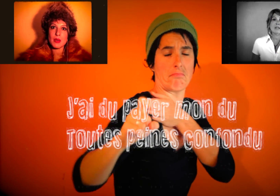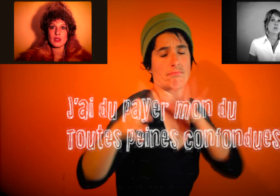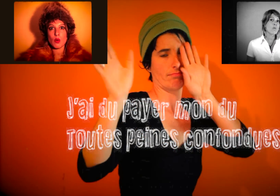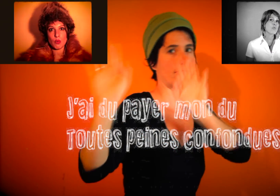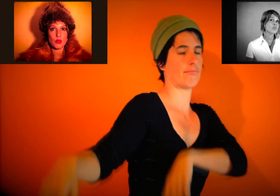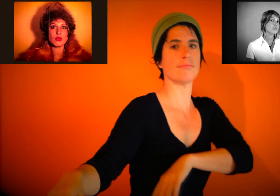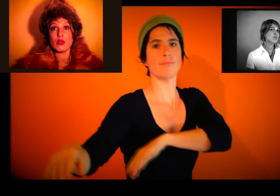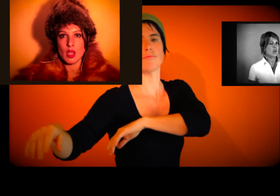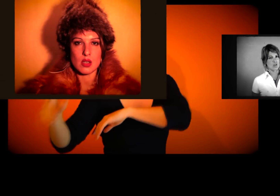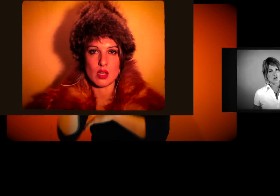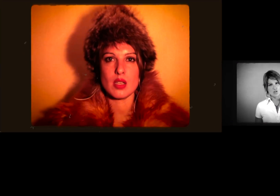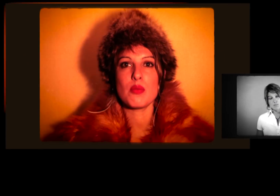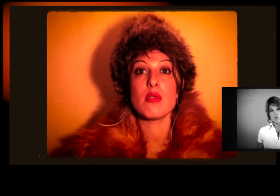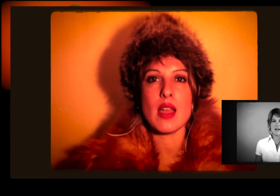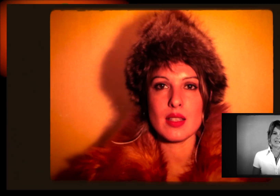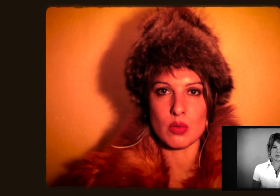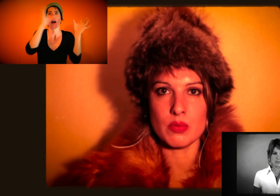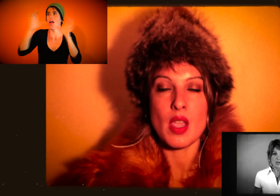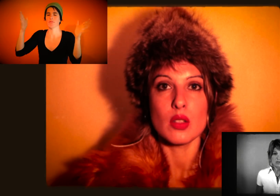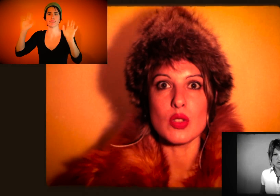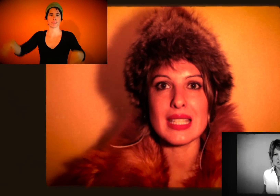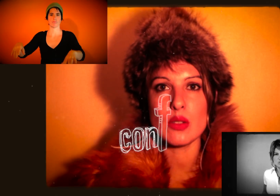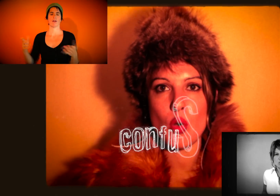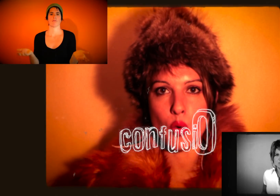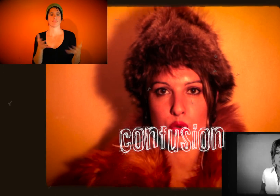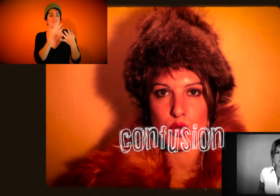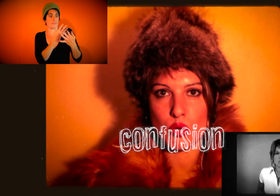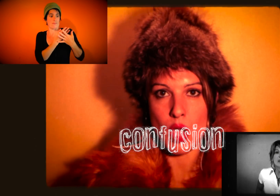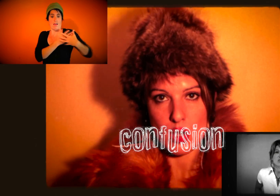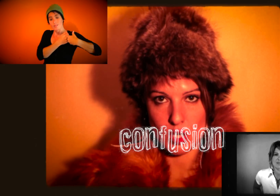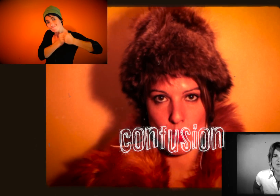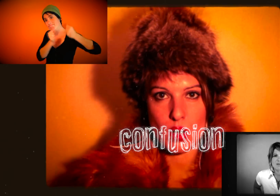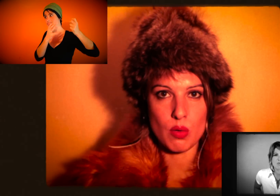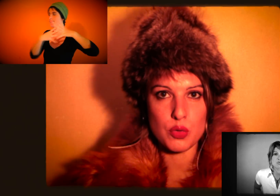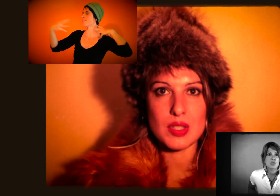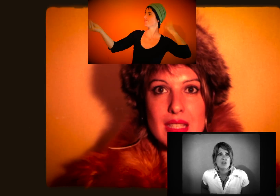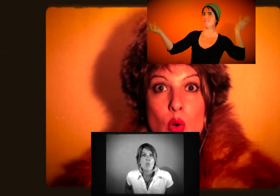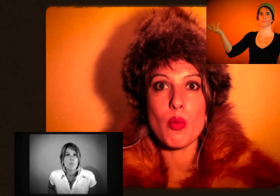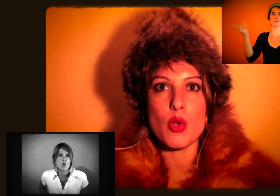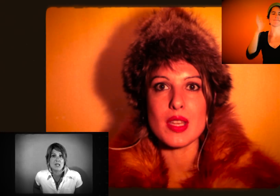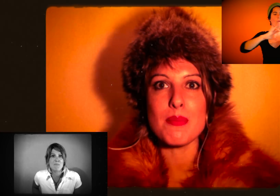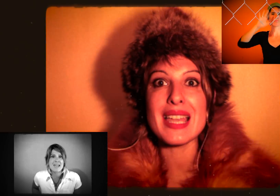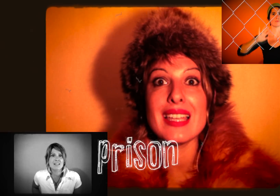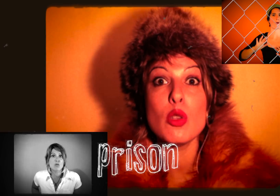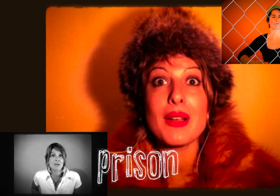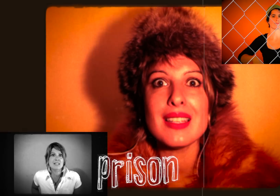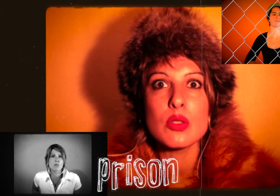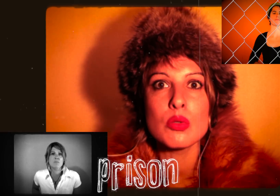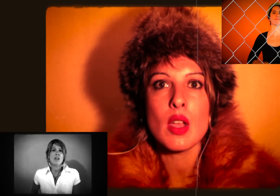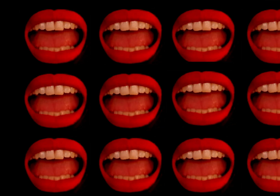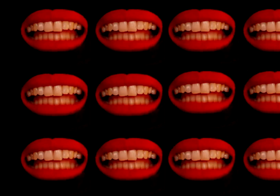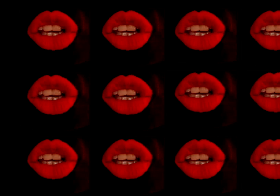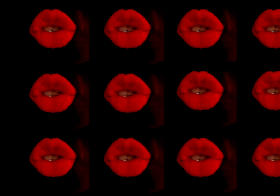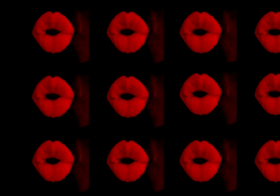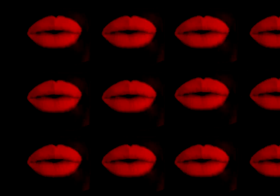toute peine confondue. Cherchez plus la raison de cette confusion, j'ai moins Confucion, me libérer de